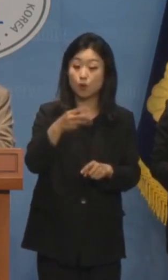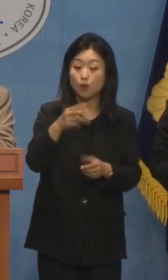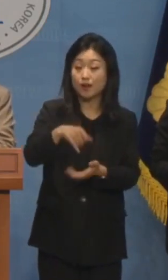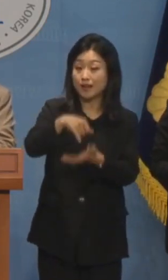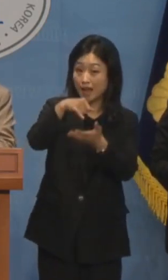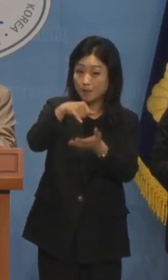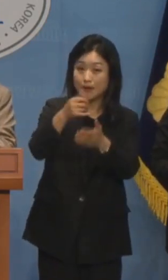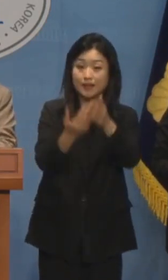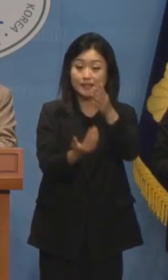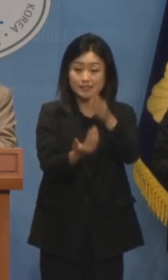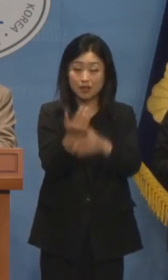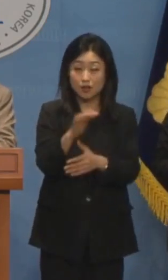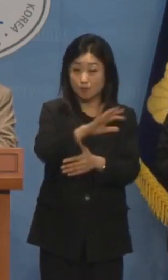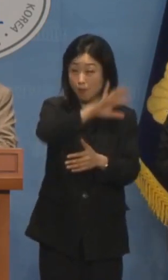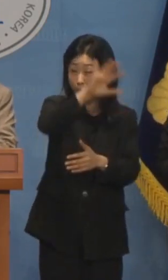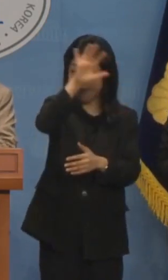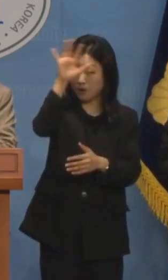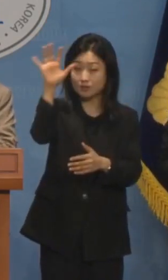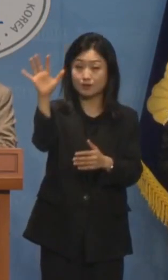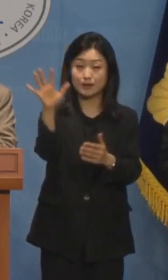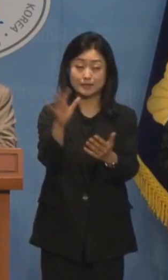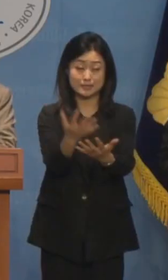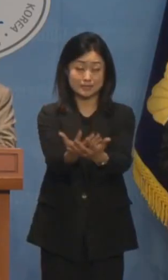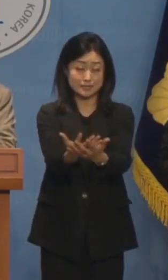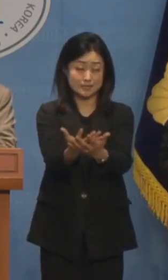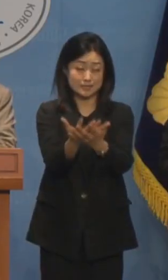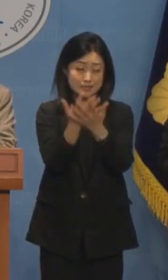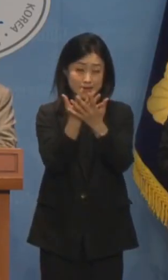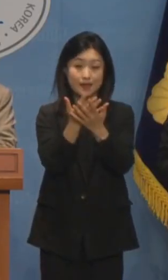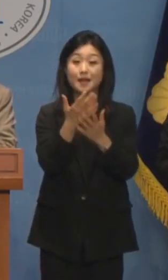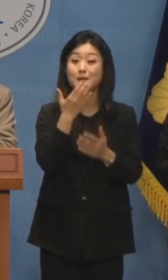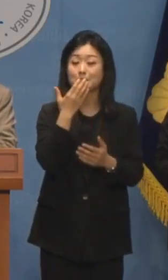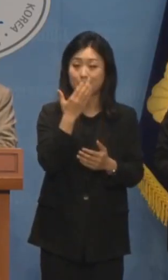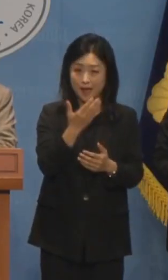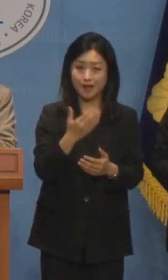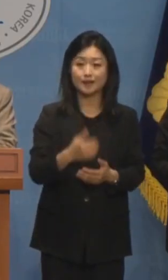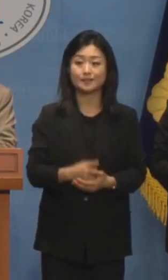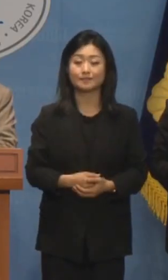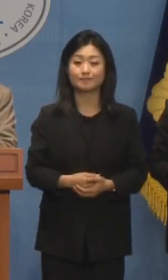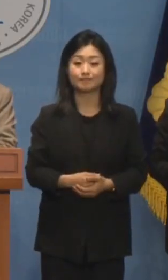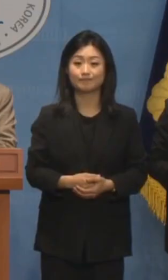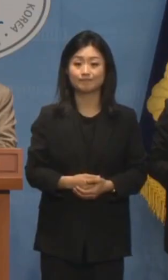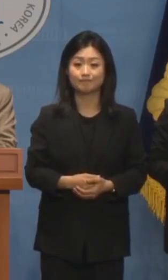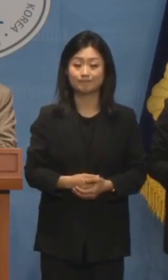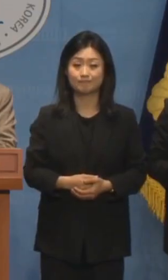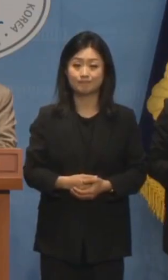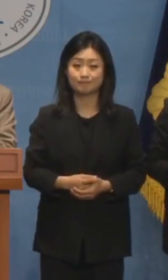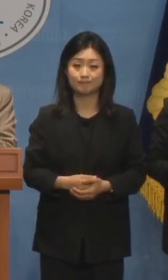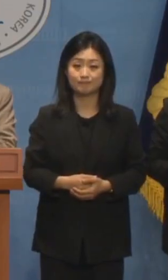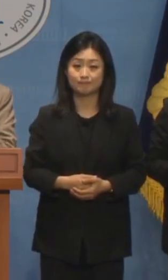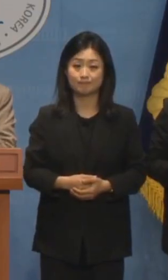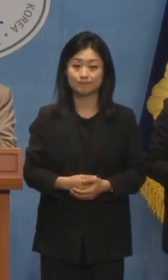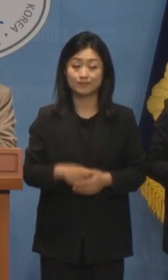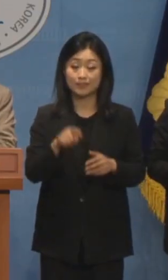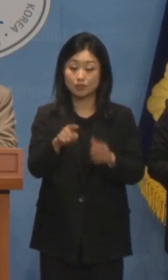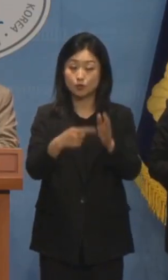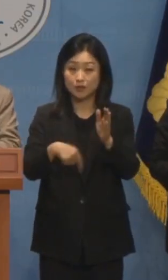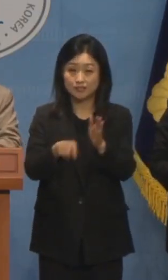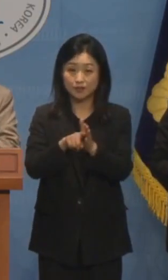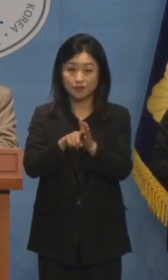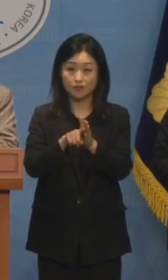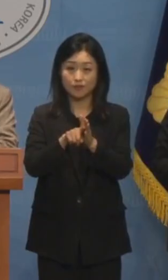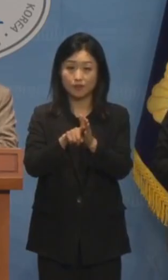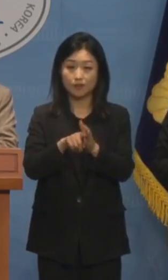사건의 모든 실체가 낱낱이 파헤쳐질 것으로 저는 확신합니다. 이를